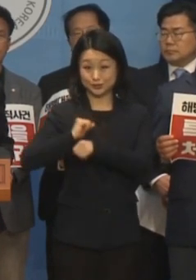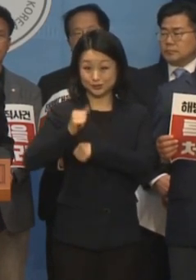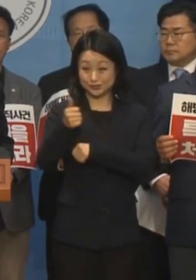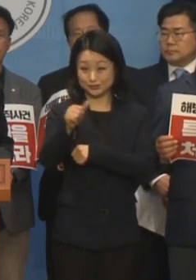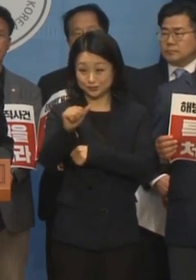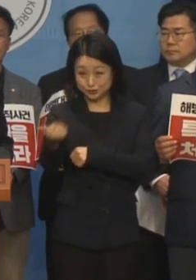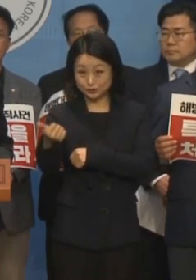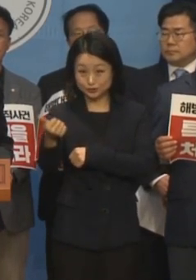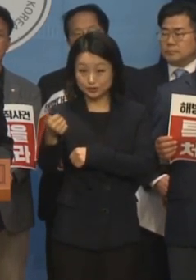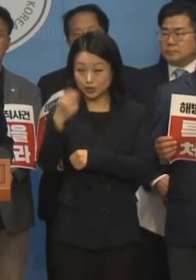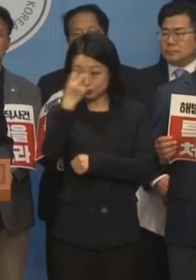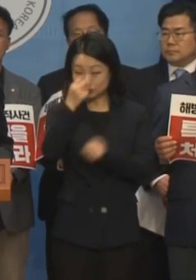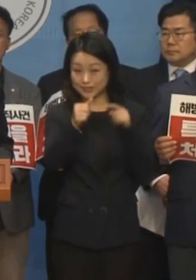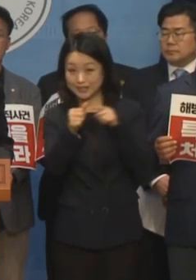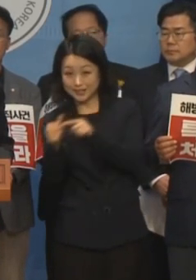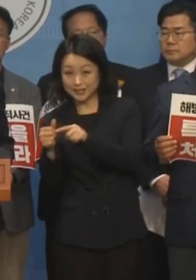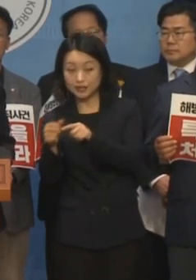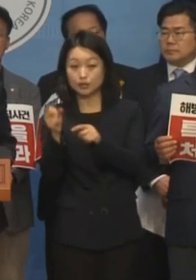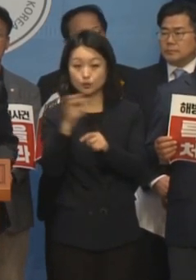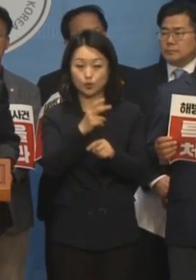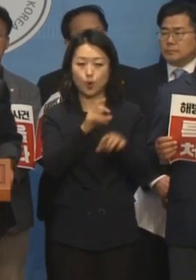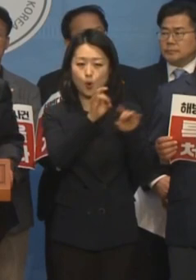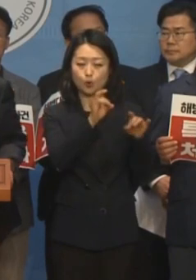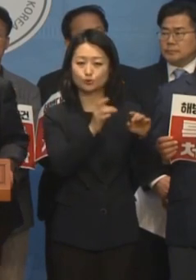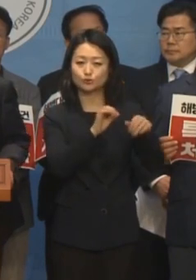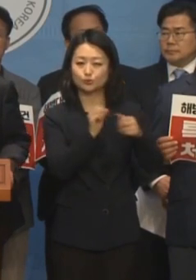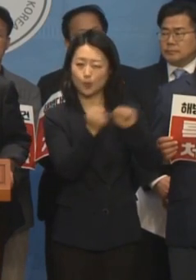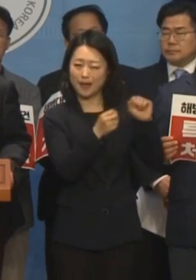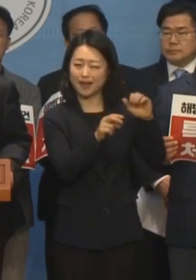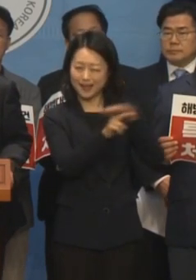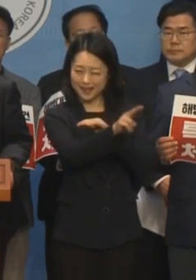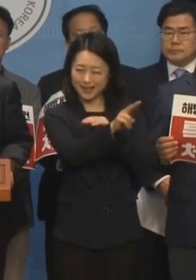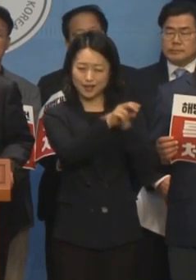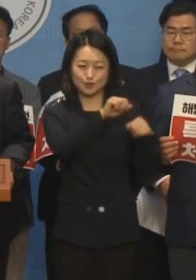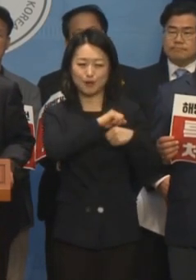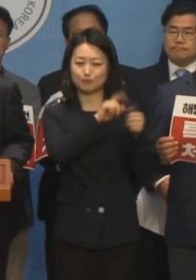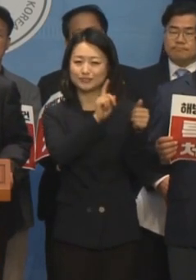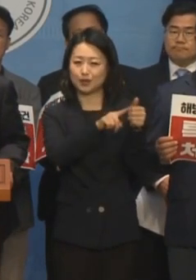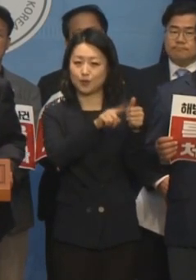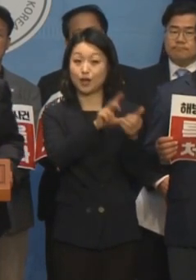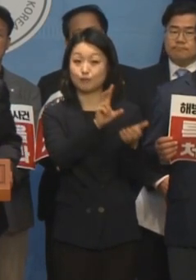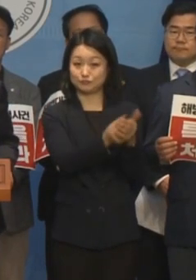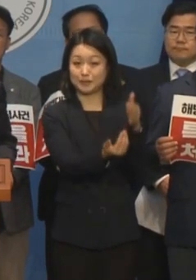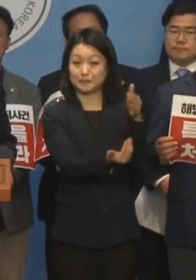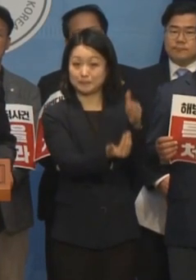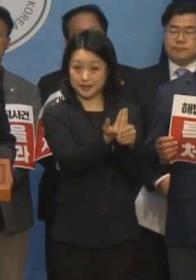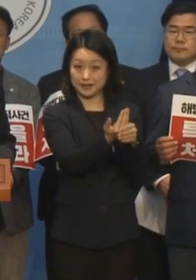외압, 도주대사 사건까지 포함되어 있다고 저는 생각합니다.